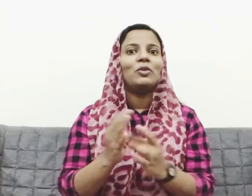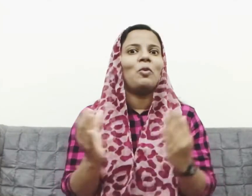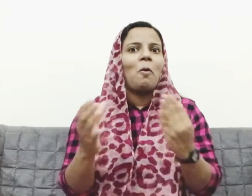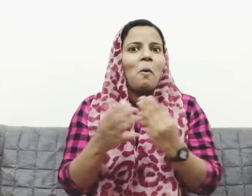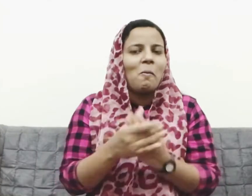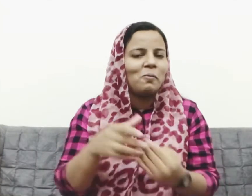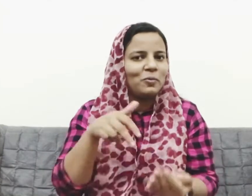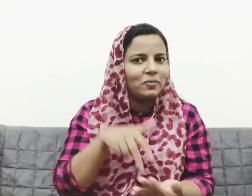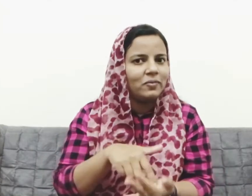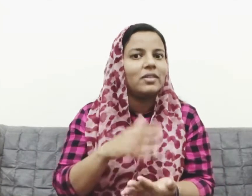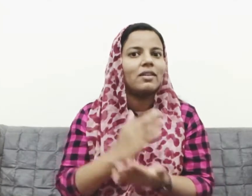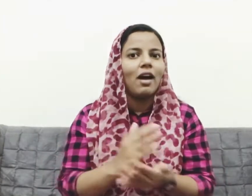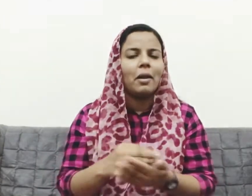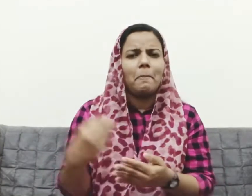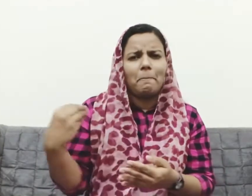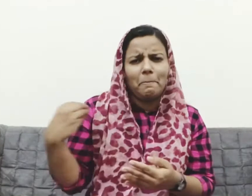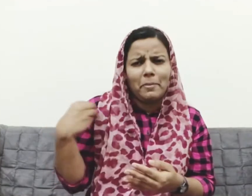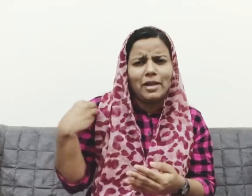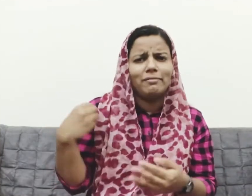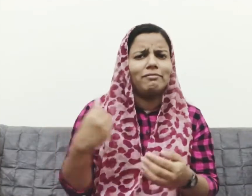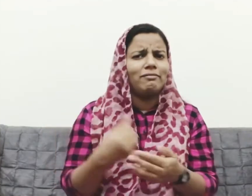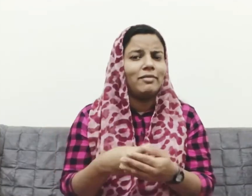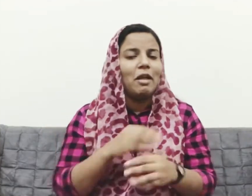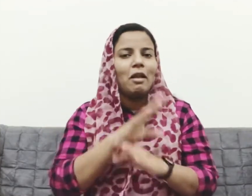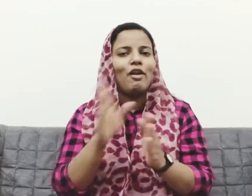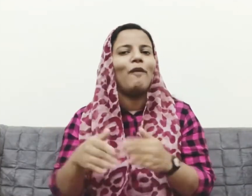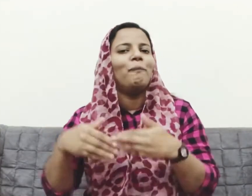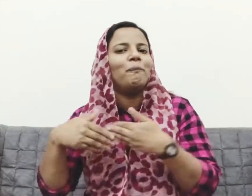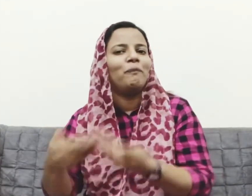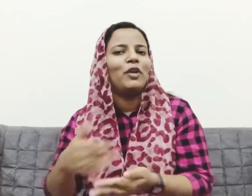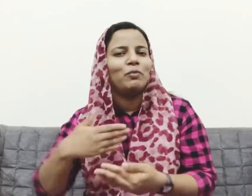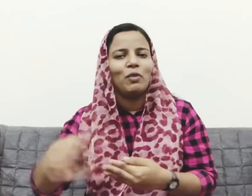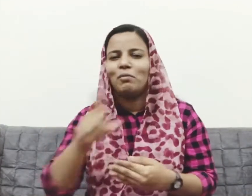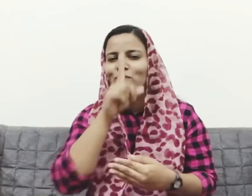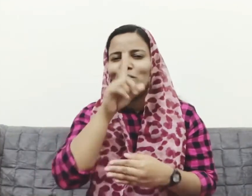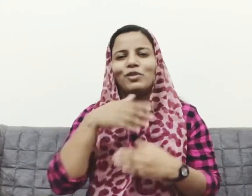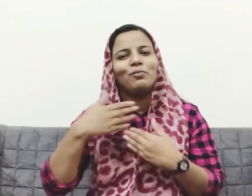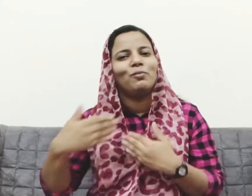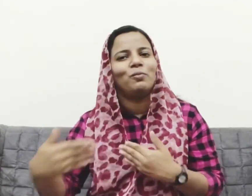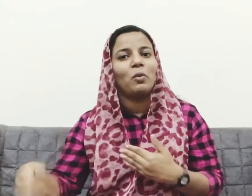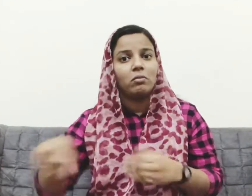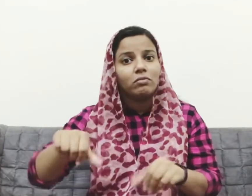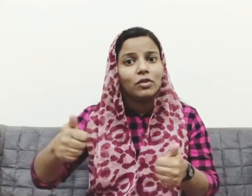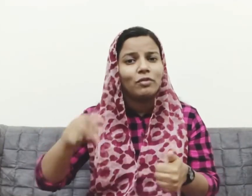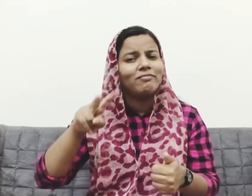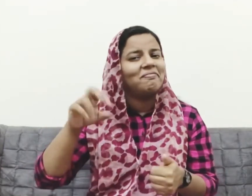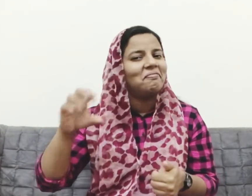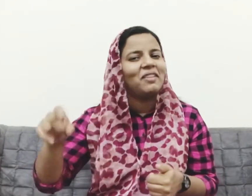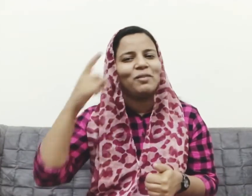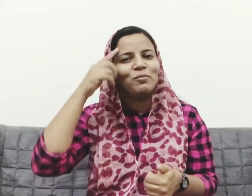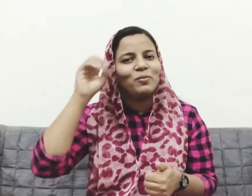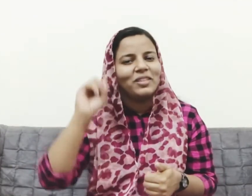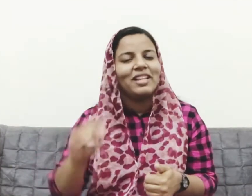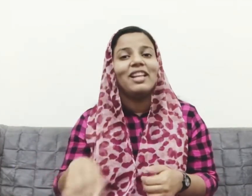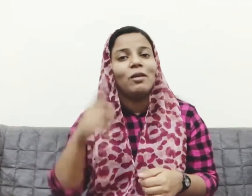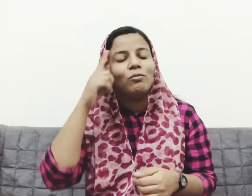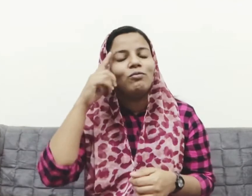കൂടെ ഉള്ളത് കൊണ്ട് എന്നെ ഉപദ്രവിക്കുവാൻ വരുന്നവർ ഇടറി വീഴും, അവർ ലജ്ജിച്ചു പോകും, അവർ ജയിക്കുകയില്ല. അവർക്ക് ബുദ്ധിയോടെ